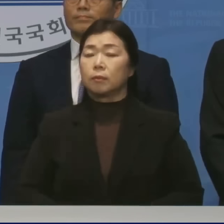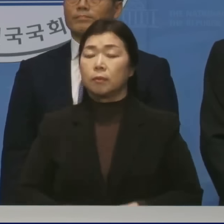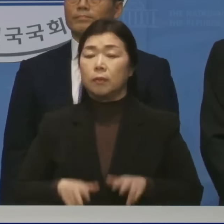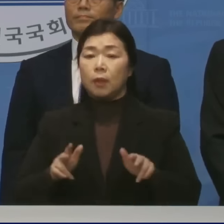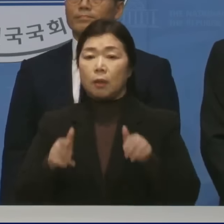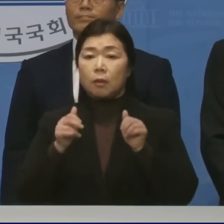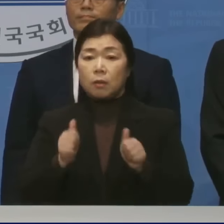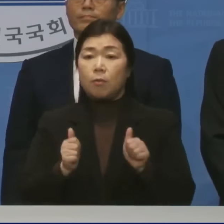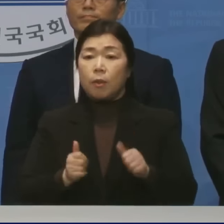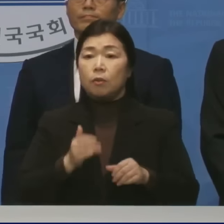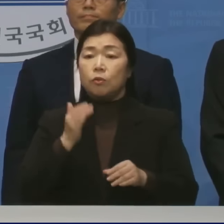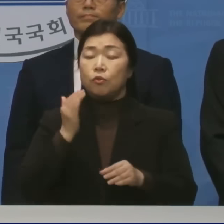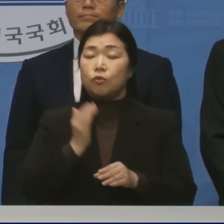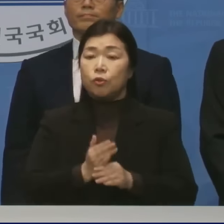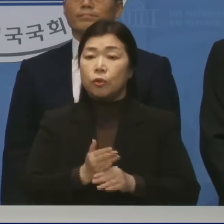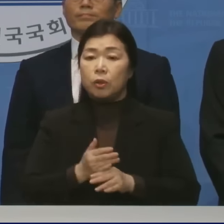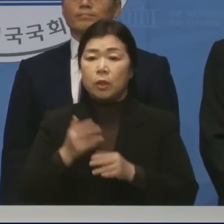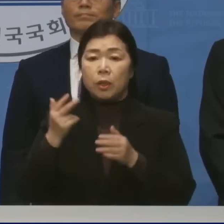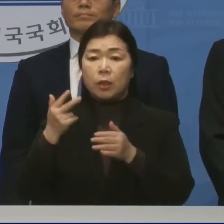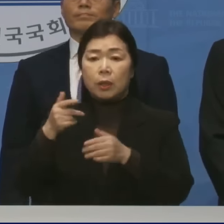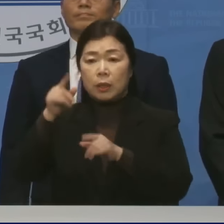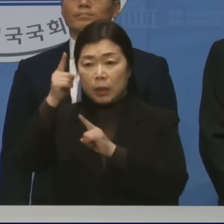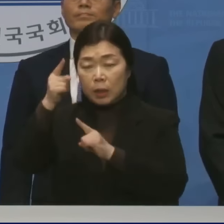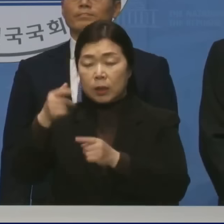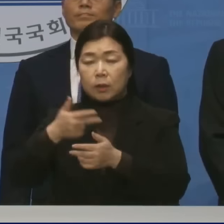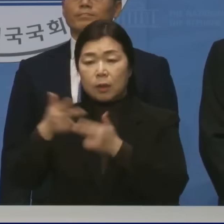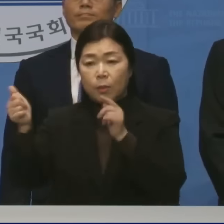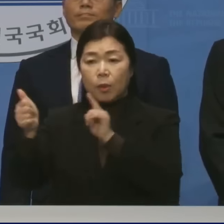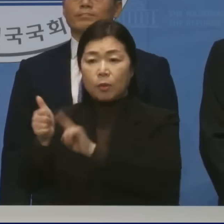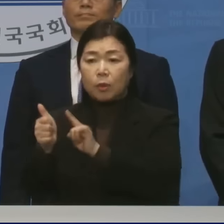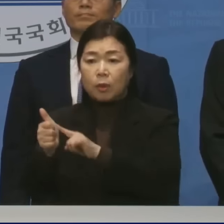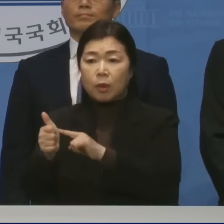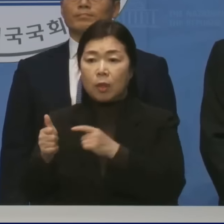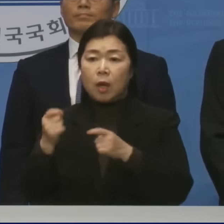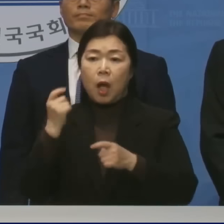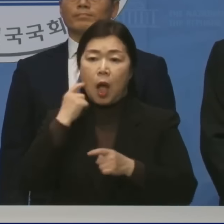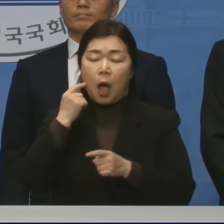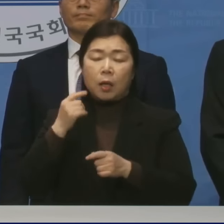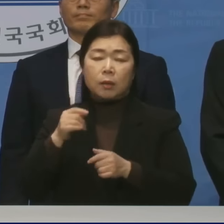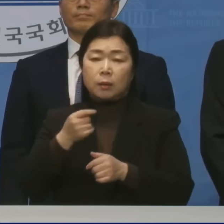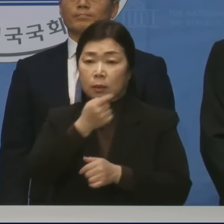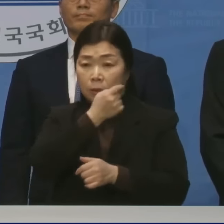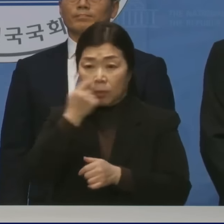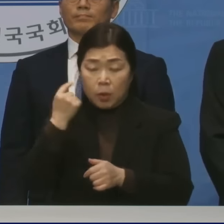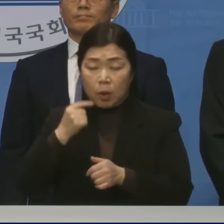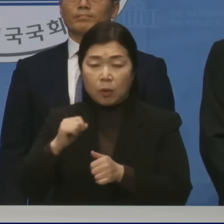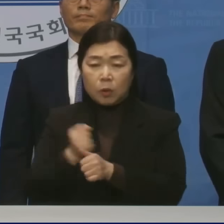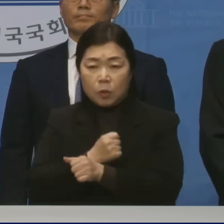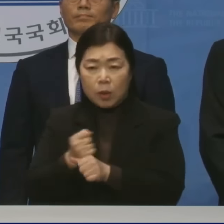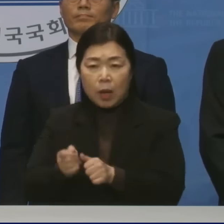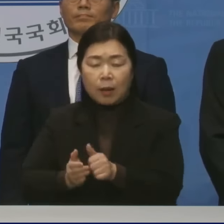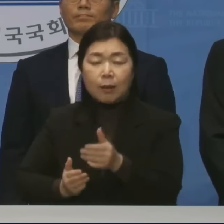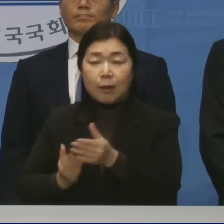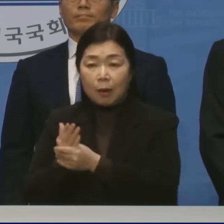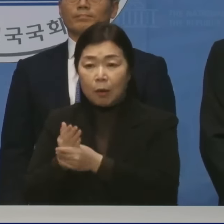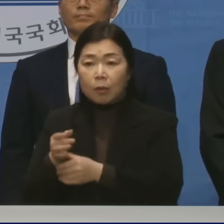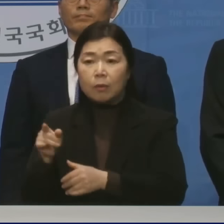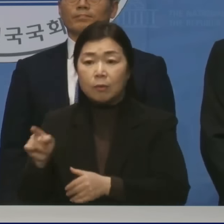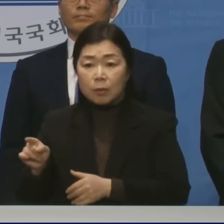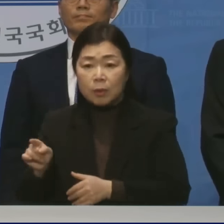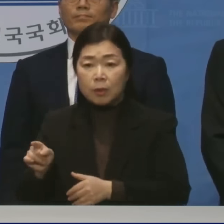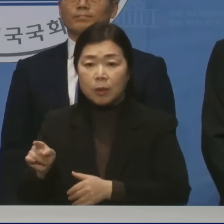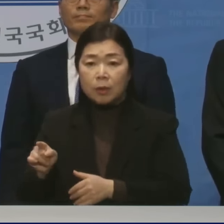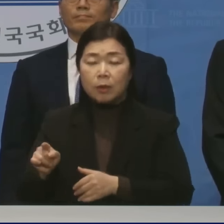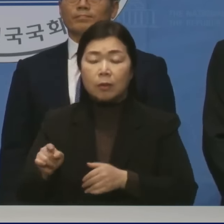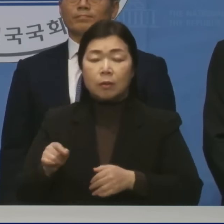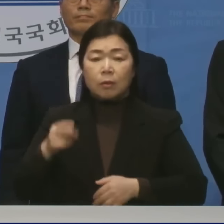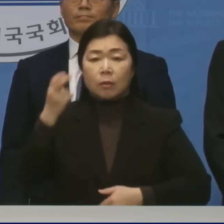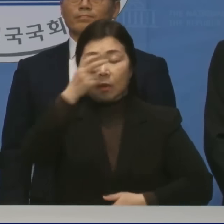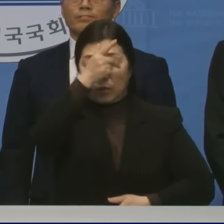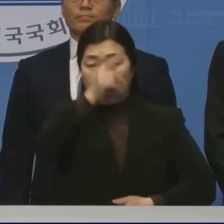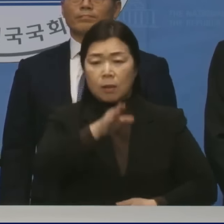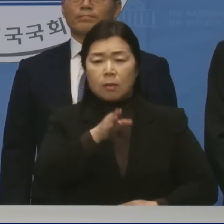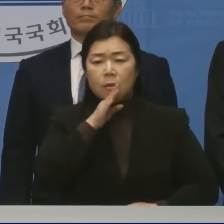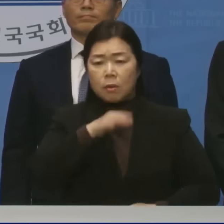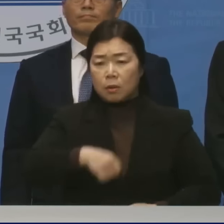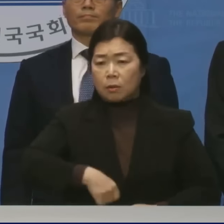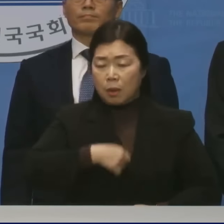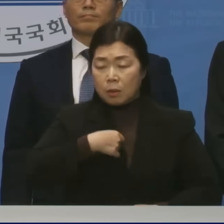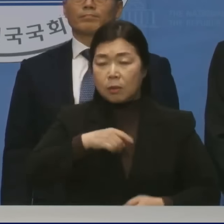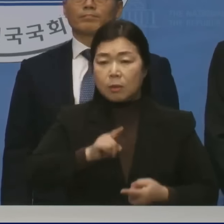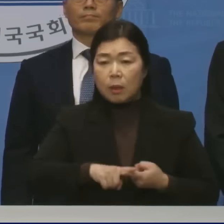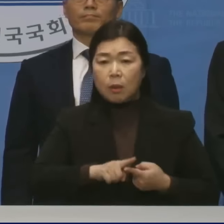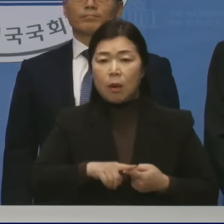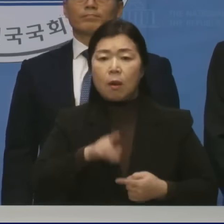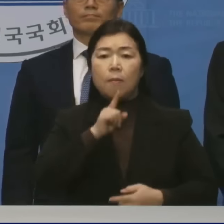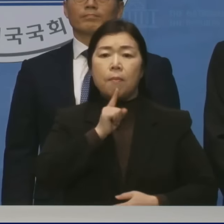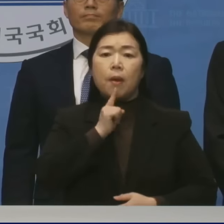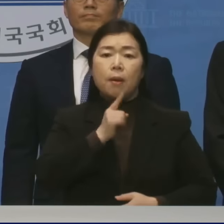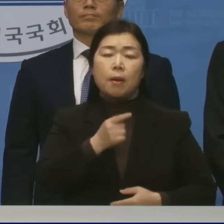중인 이른바 이재명 대표 위증교사 사건, 이게 대표적입니다. 검찰은 사실대로 말해달라고